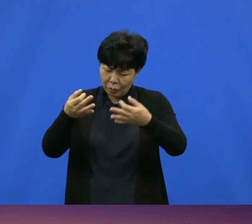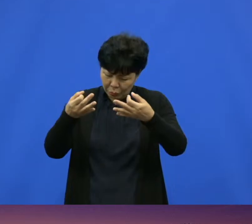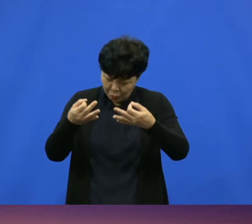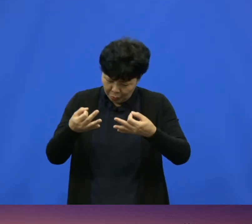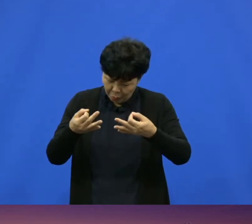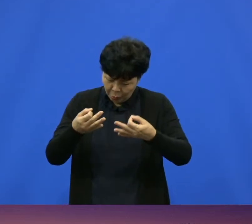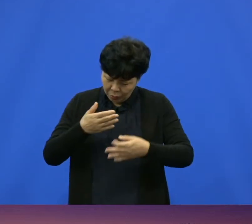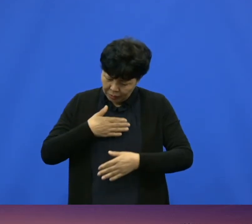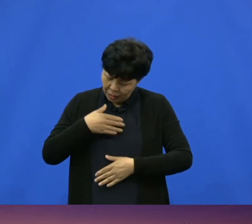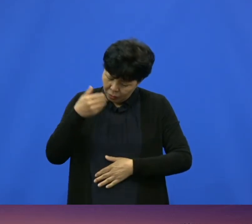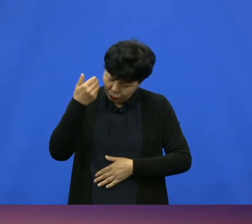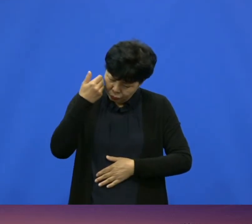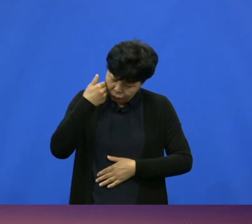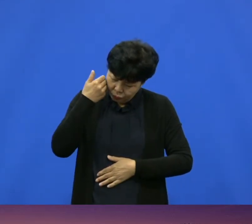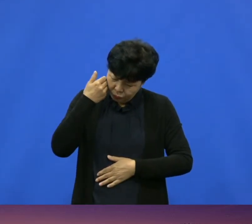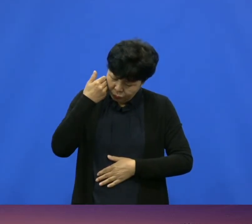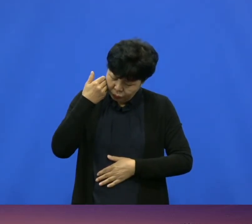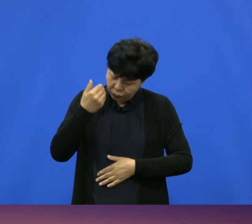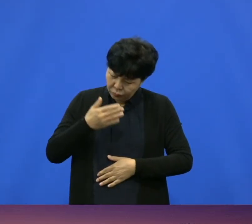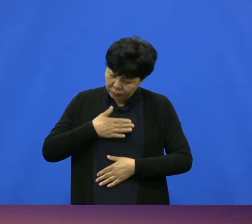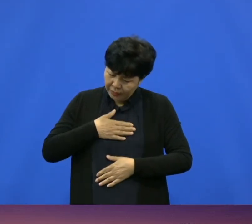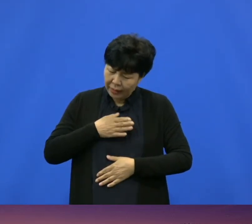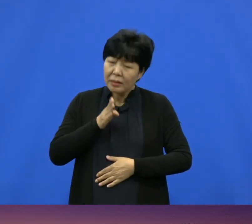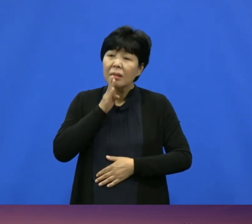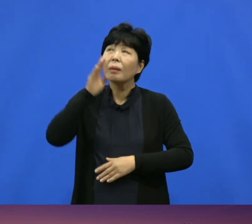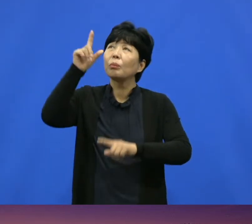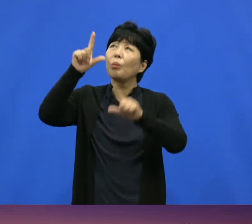내가 누구인가, 자기의 진면목을 보게 된다.